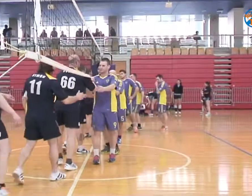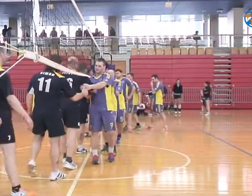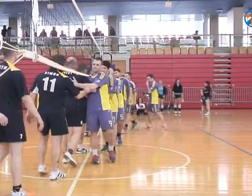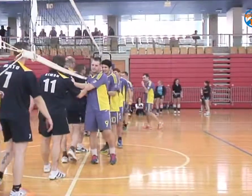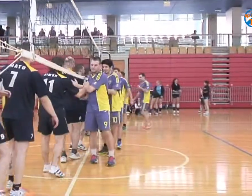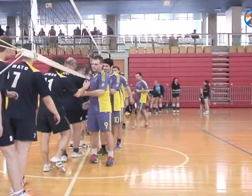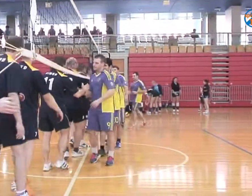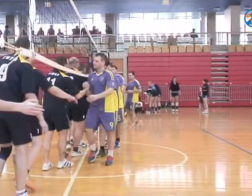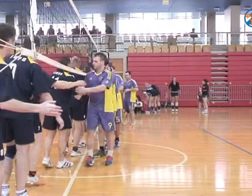Še dol.